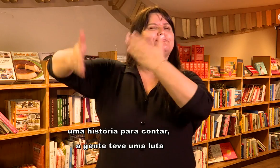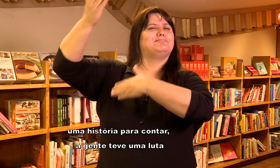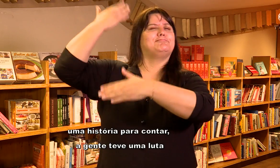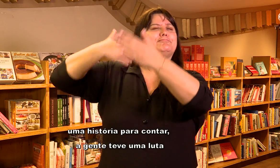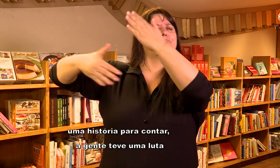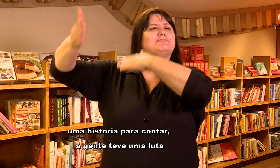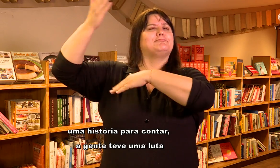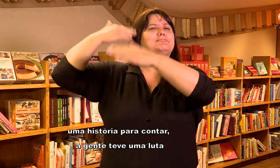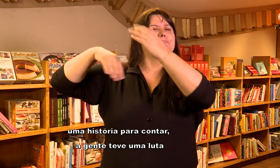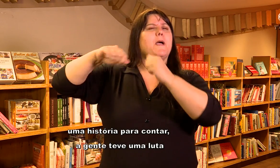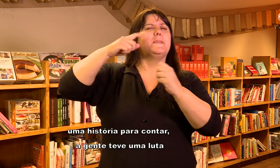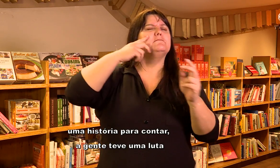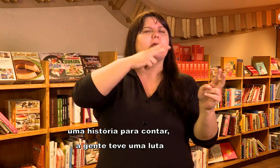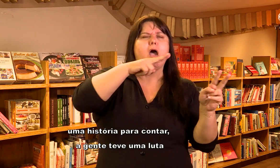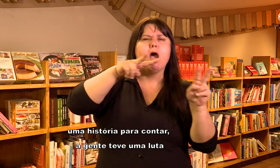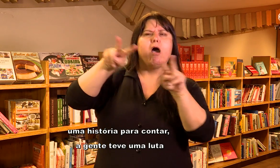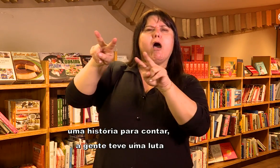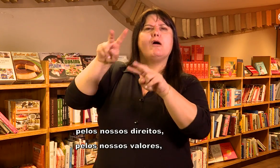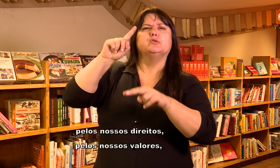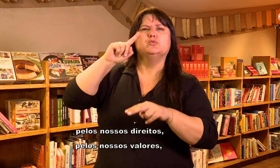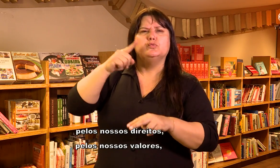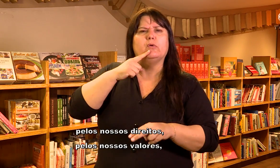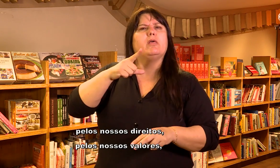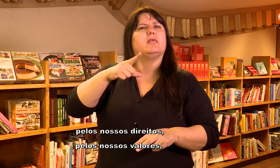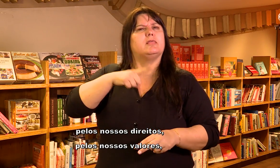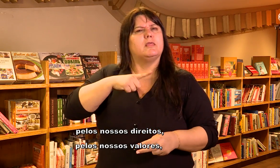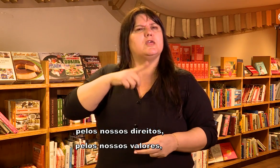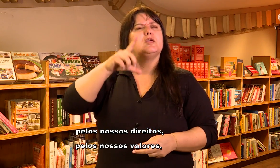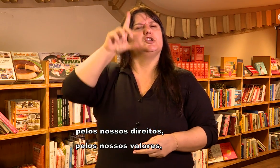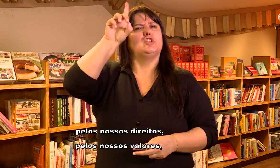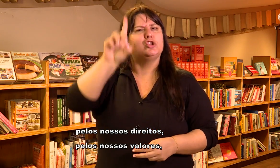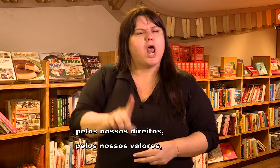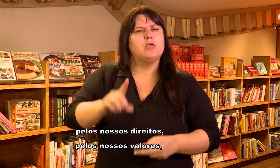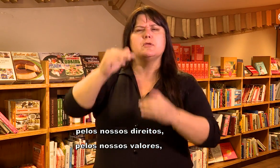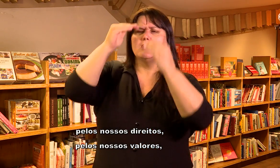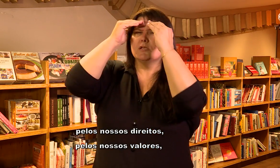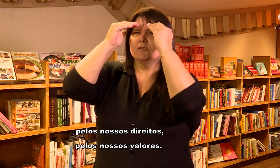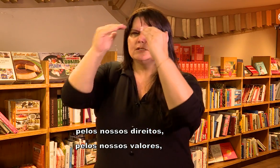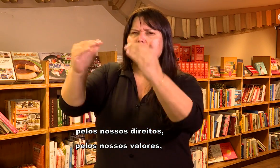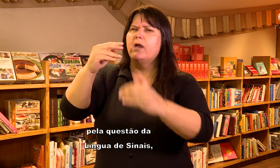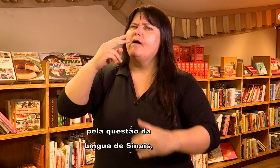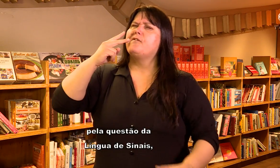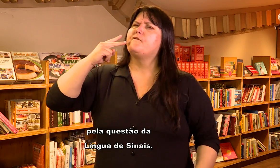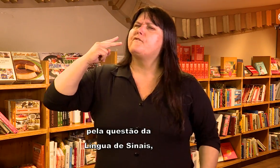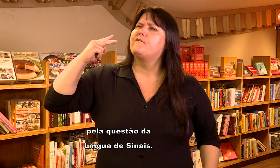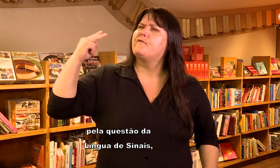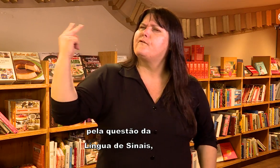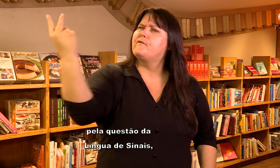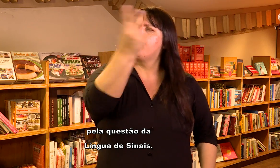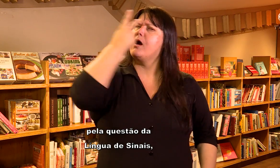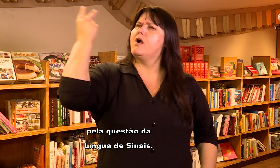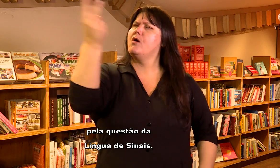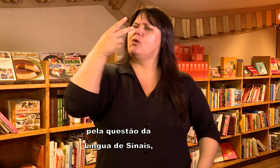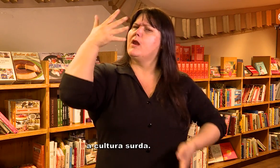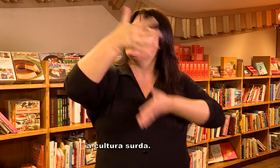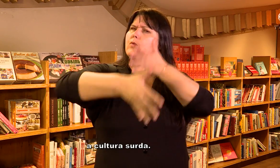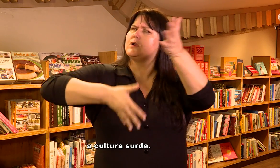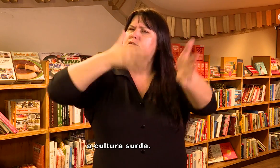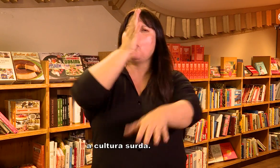para contar, a gente teve uma luta pelos nossos direitos, pelos nossos valores, pela questão da língua de sinais, a cultura